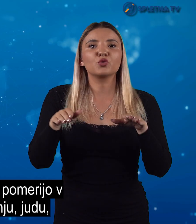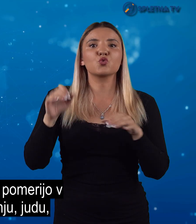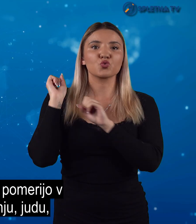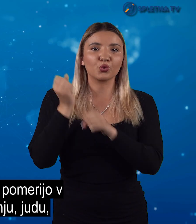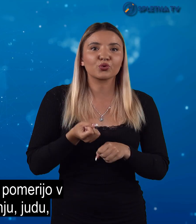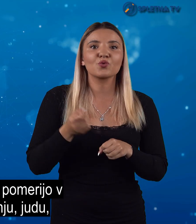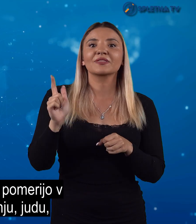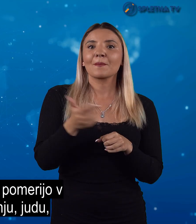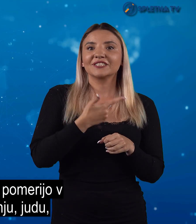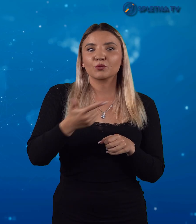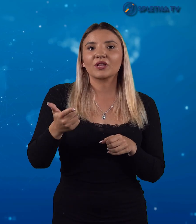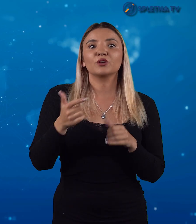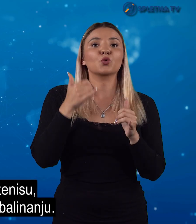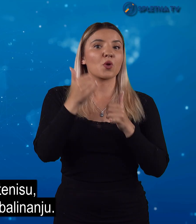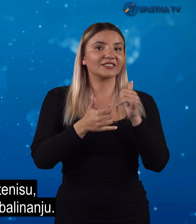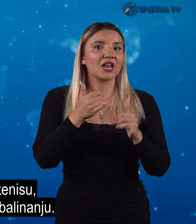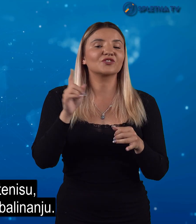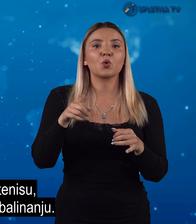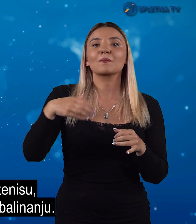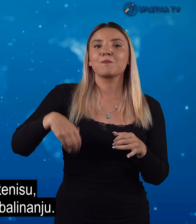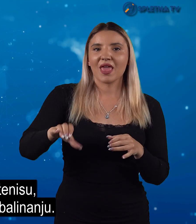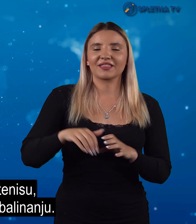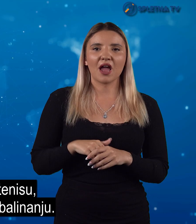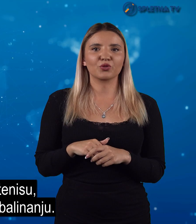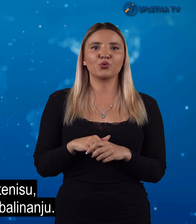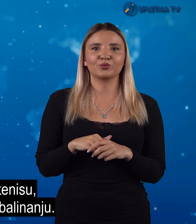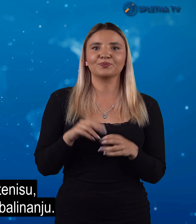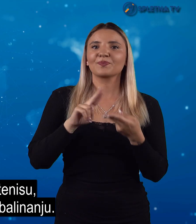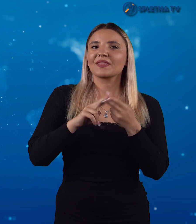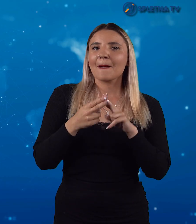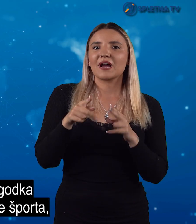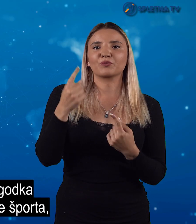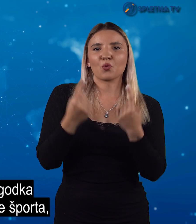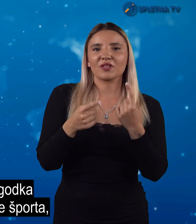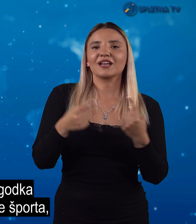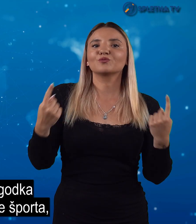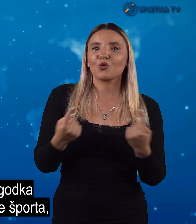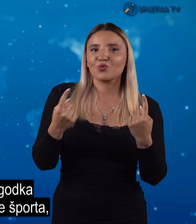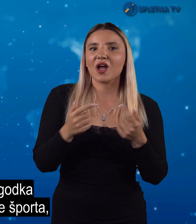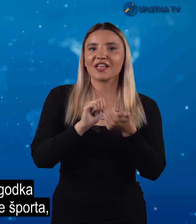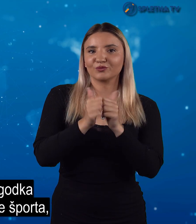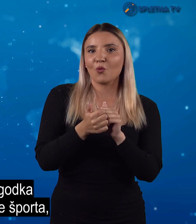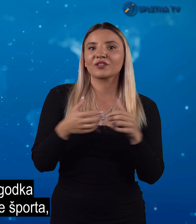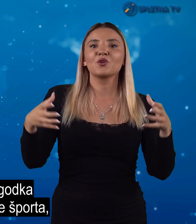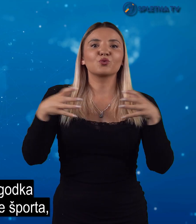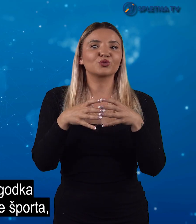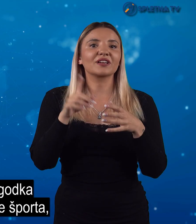plavanju, judu, namiznem tenisu, kolesarstvu in balinanju. Namen dogodka je spodbujanje